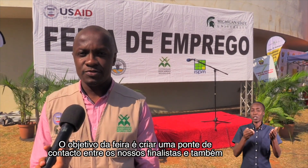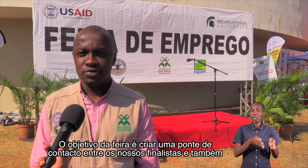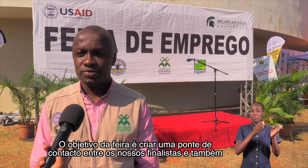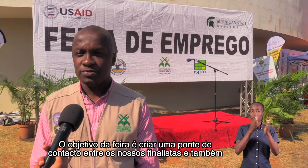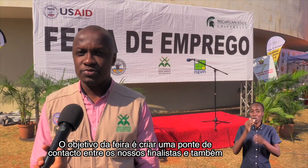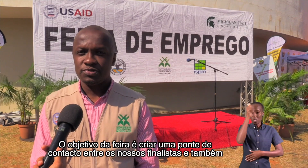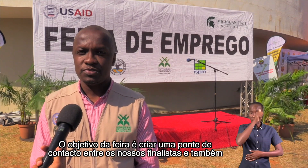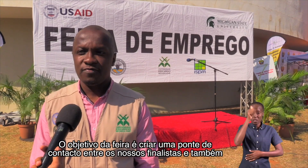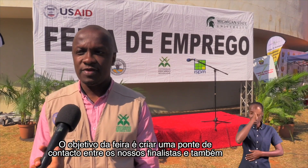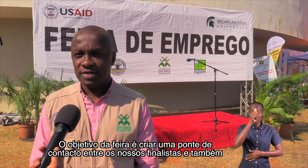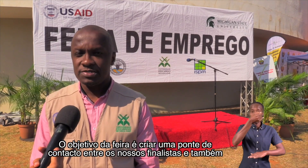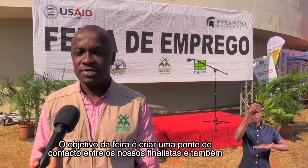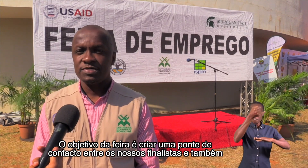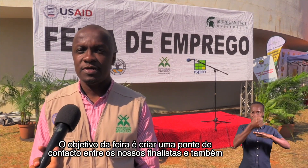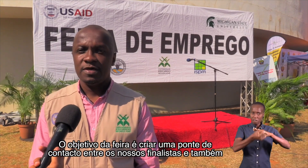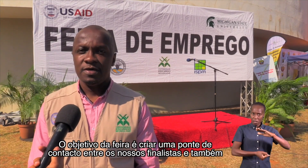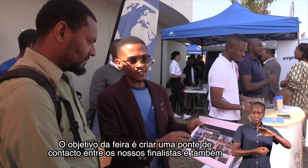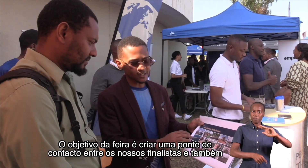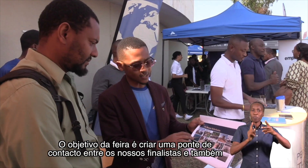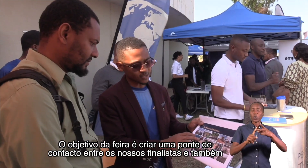os nossos finalistas e